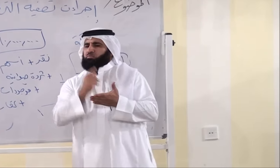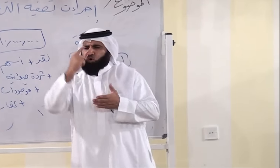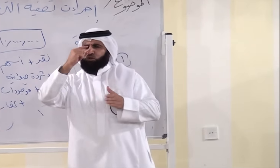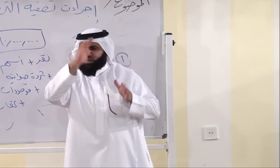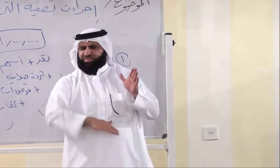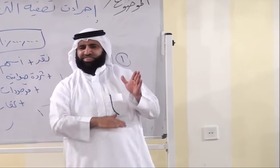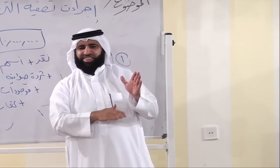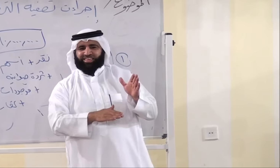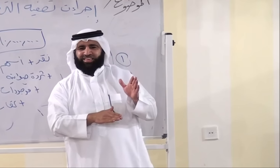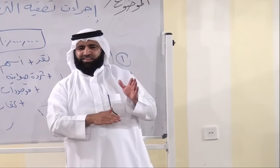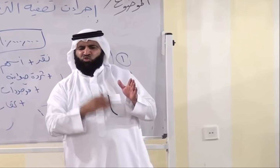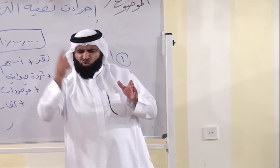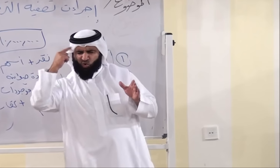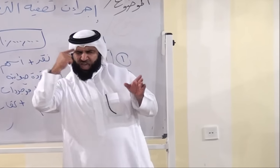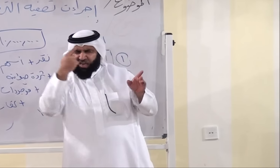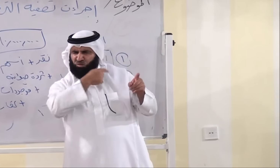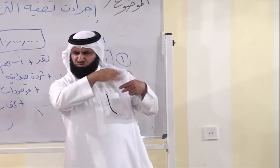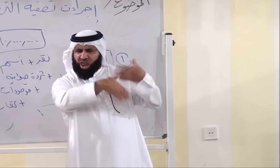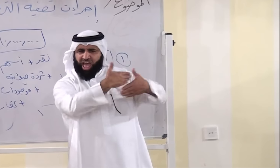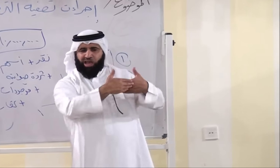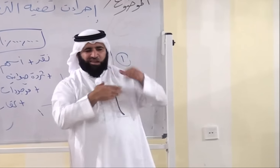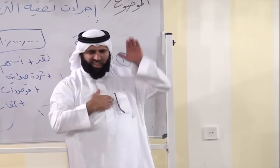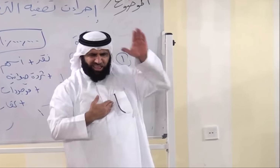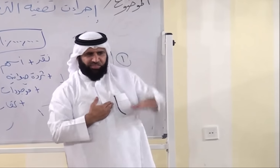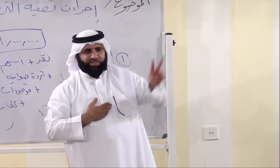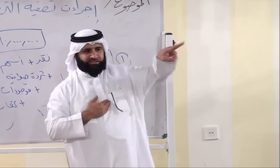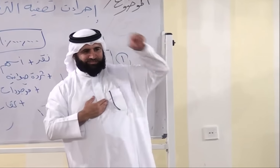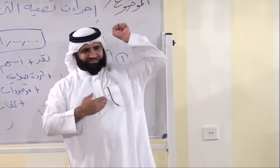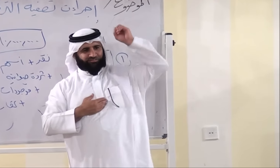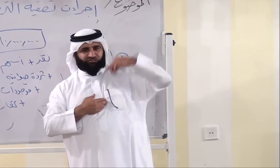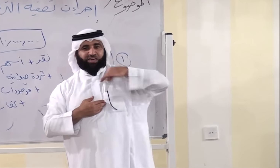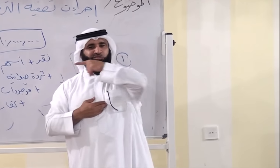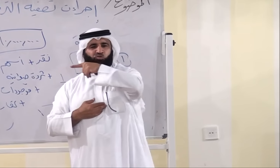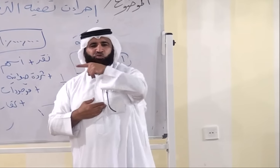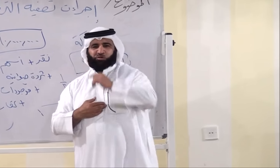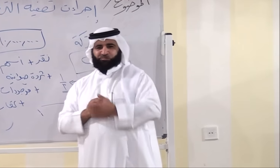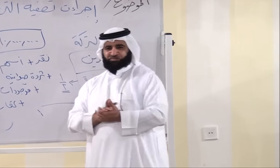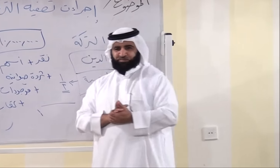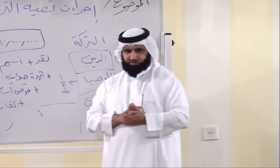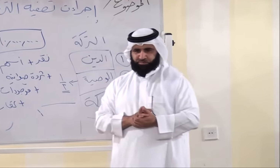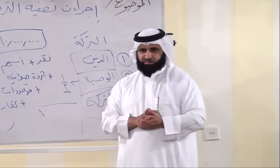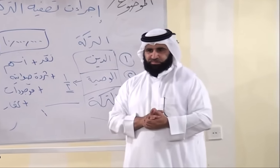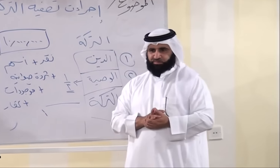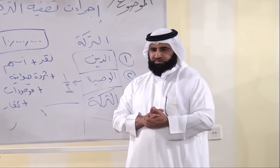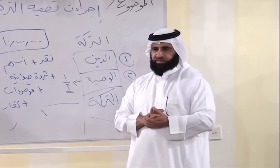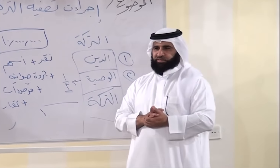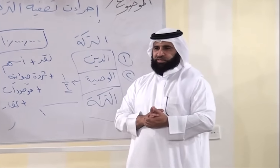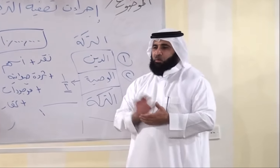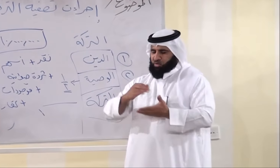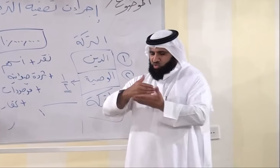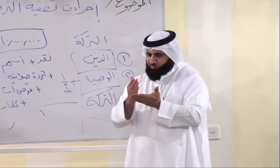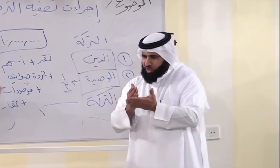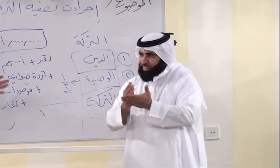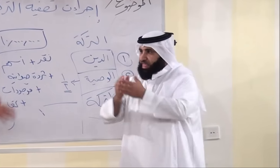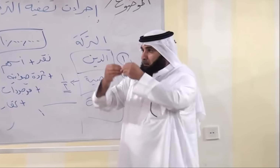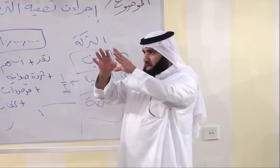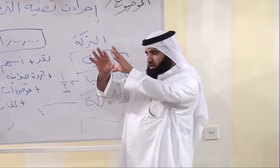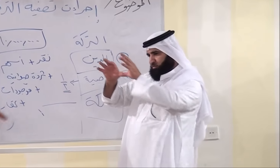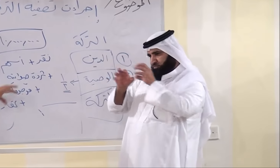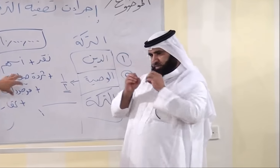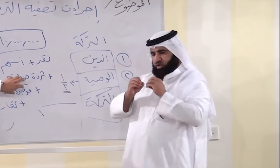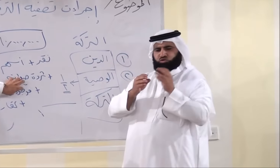فالأفضل دائما الورثة مقاصرة، وبعد ما تنتقل هذه الأموال للوالد سواء كان زوجة سواء كان بنت